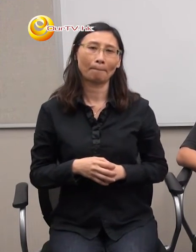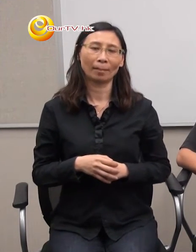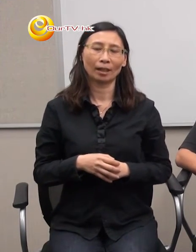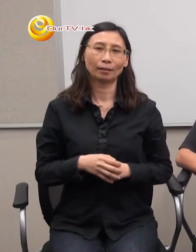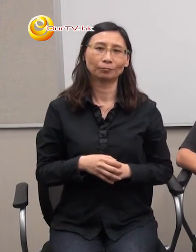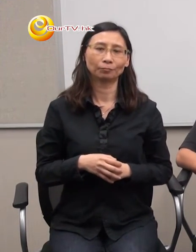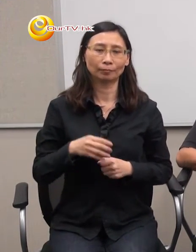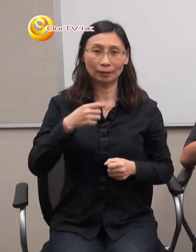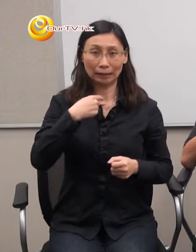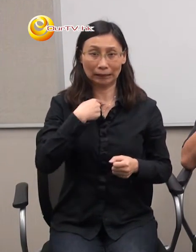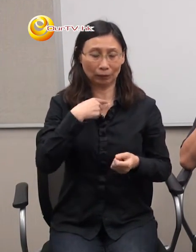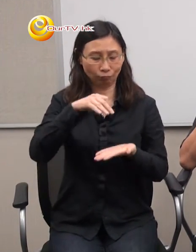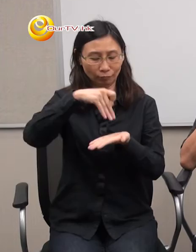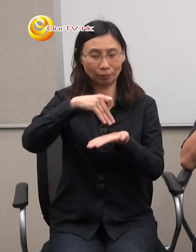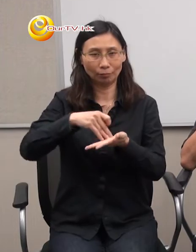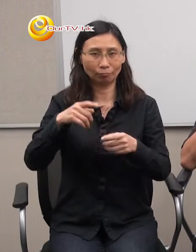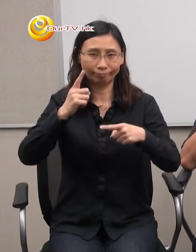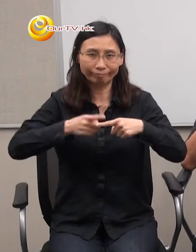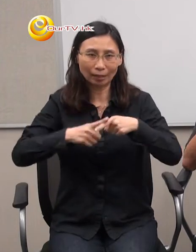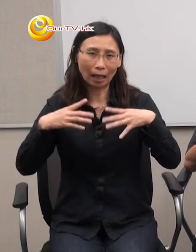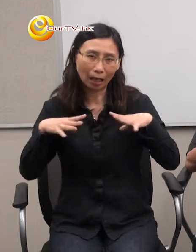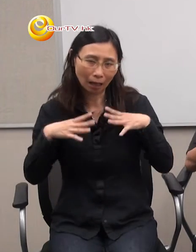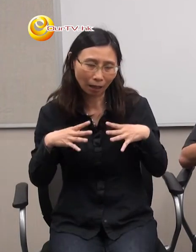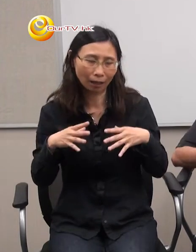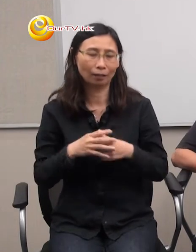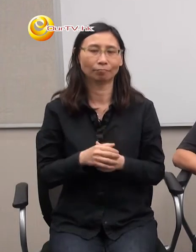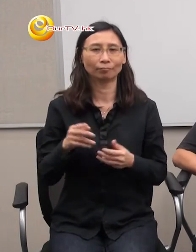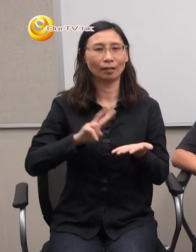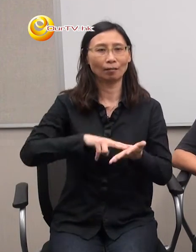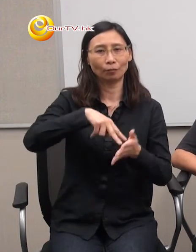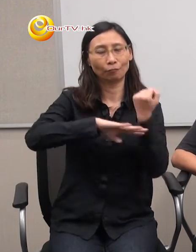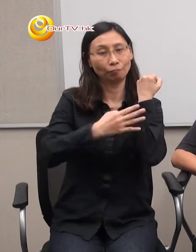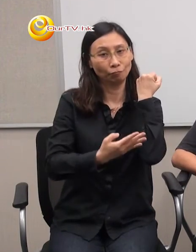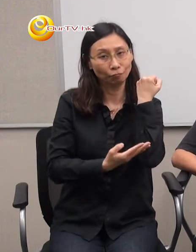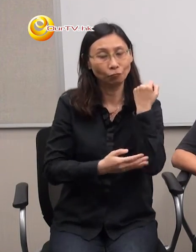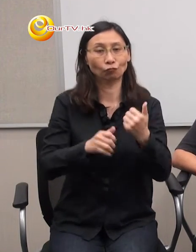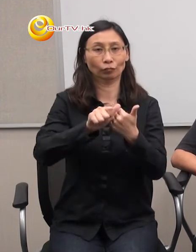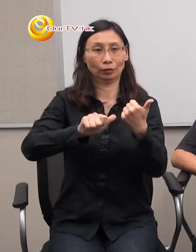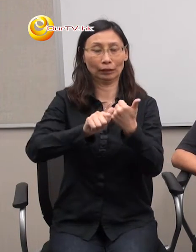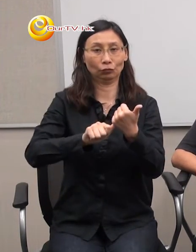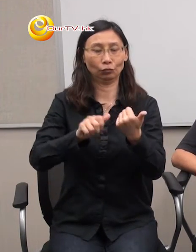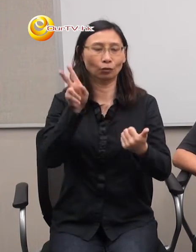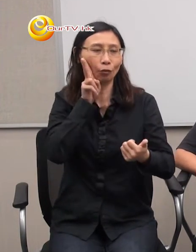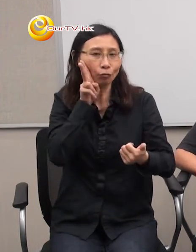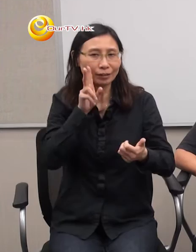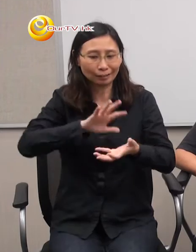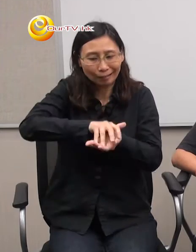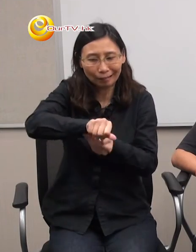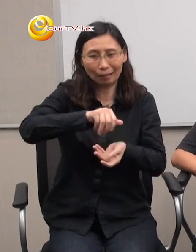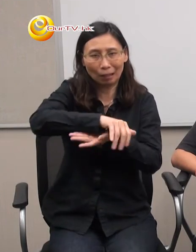係？咁要填表就好笑啦！咁啊真係立法會議員，即係根本就好似嚿泥咁嘅踩